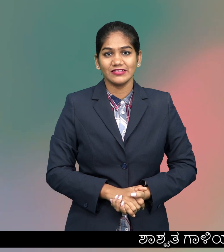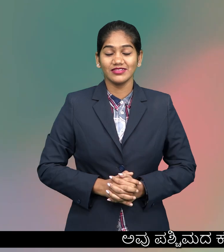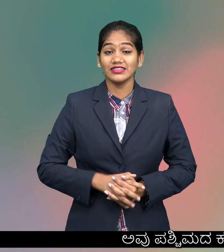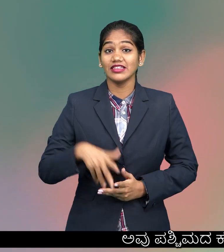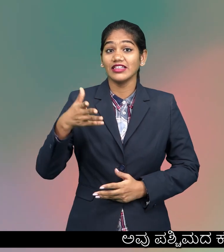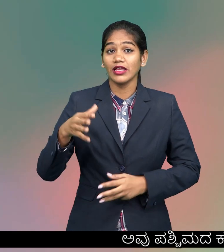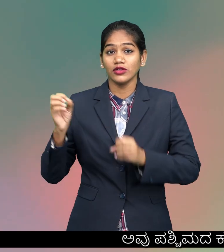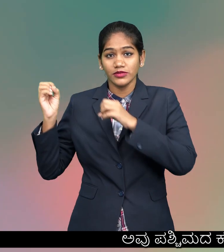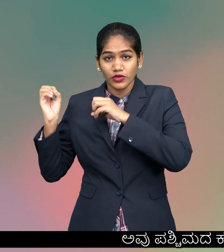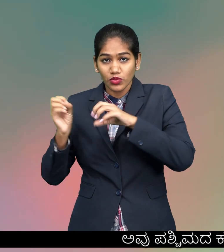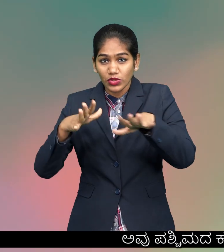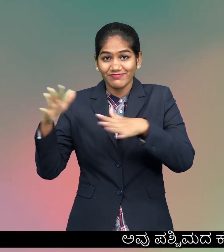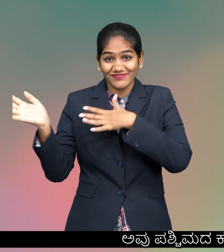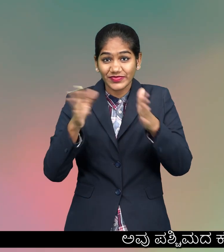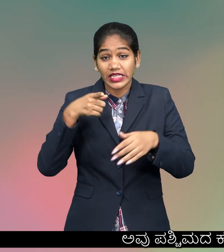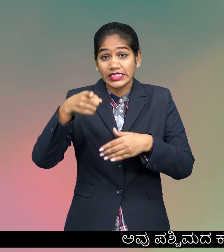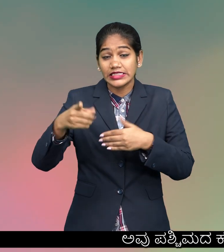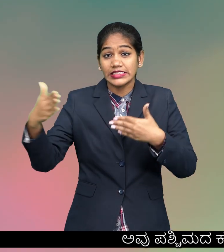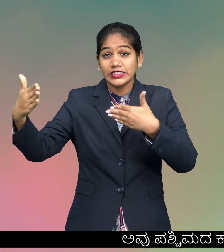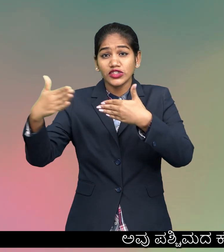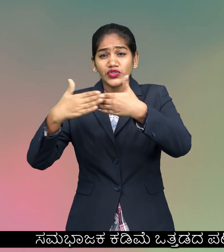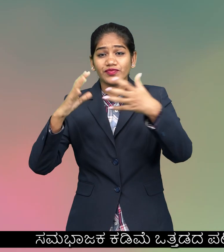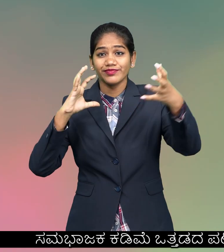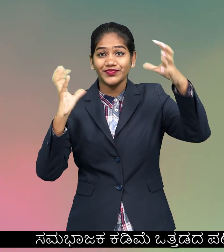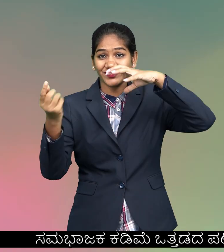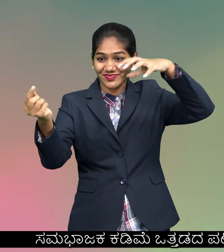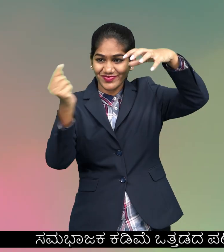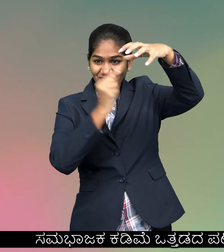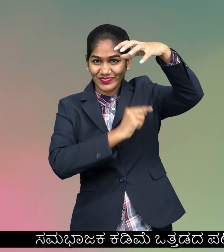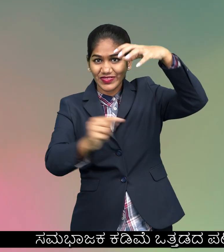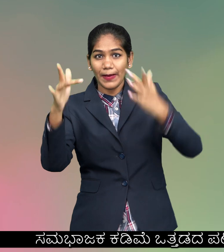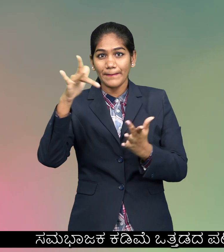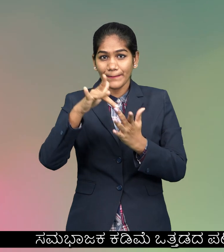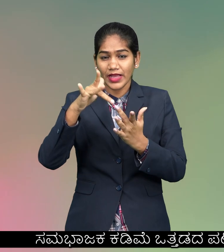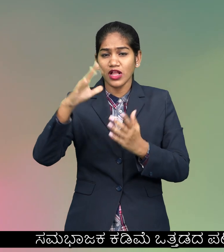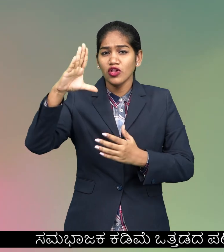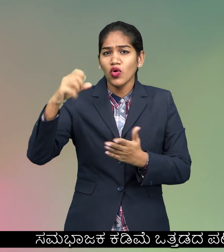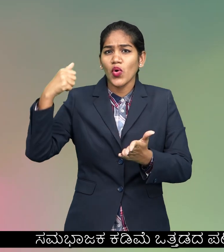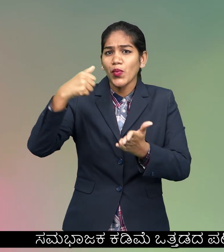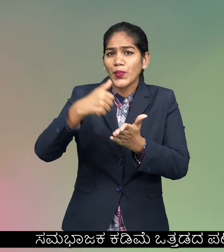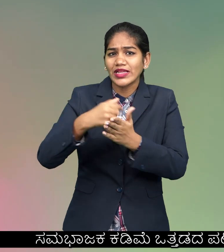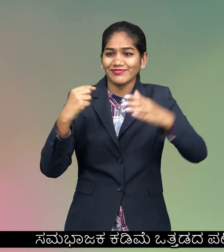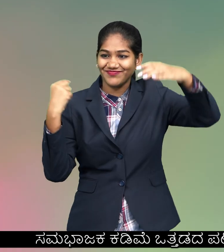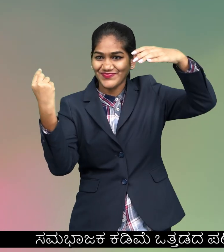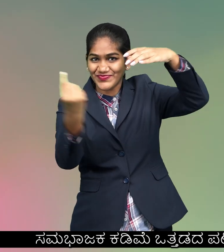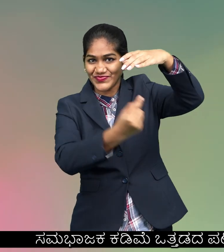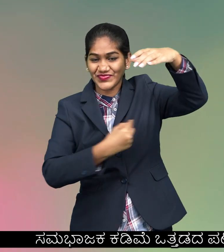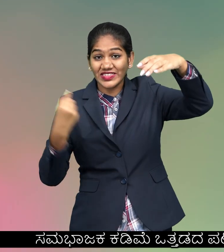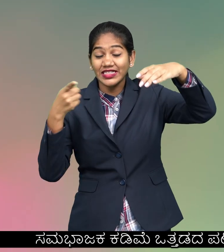ಅವು ಪಶ್ಚಿಮದ ಕಡೆಗೆ ಪ್ರತಿಫಲಿಸುವ ಮೂಲಕ ಸಮಾಜ ಭಾಜಕ ಕಡಿಮೆ ಒತ್ತಡದ ಪಟ್ಟಿಯ ಕಡೆಗೆ ಬೀಸುತ್ತವೆ ಮತ್ತು